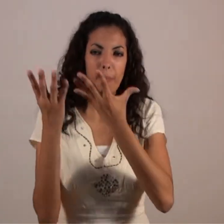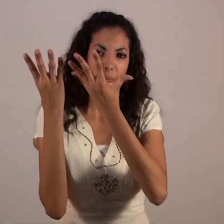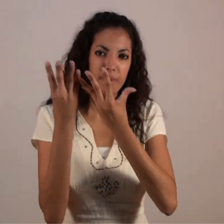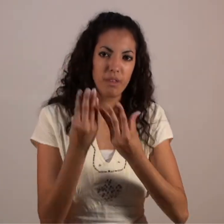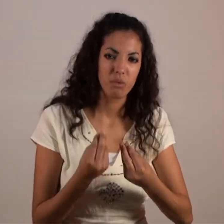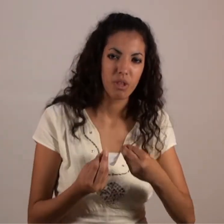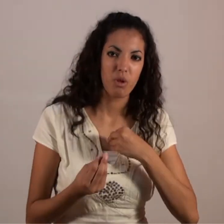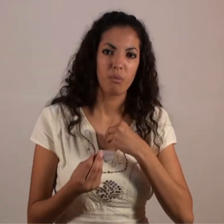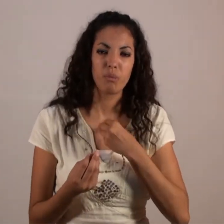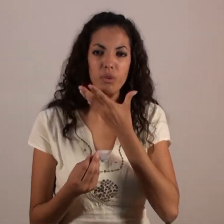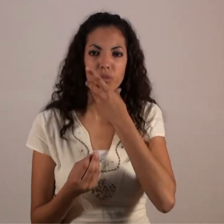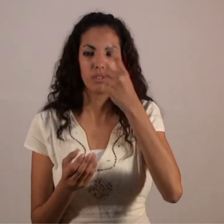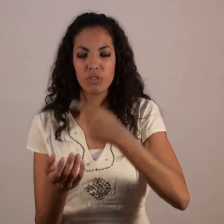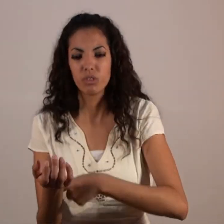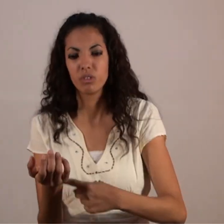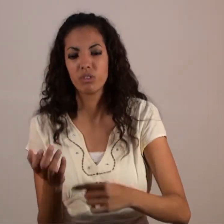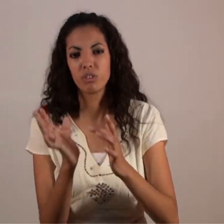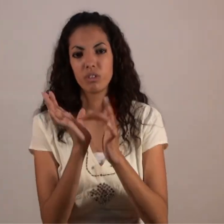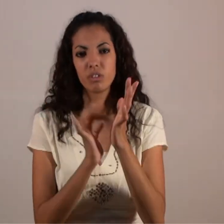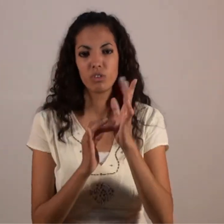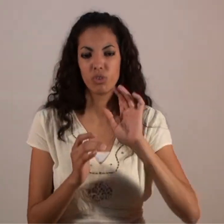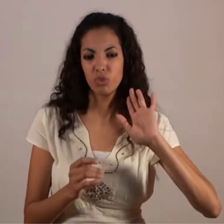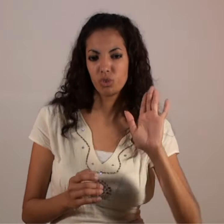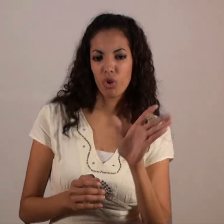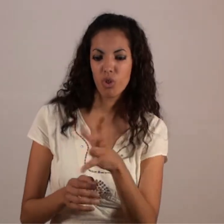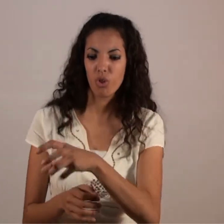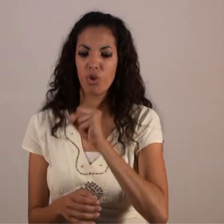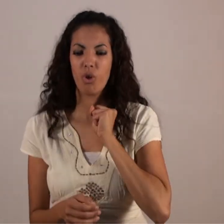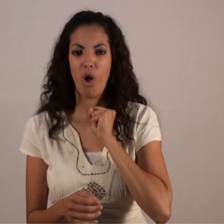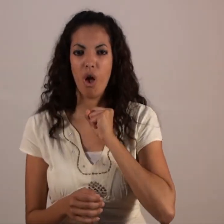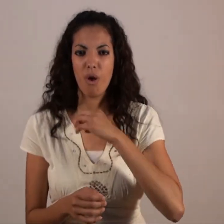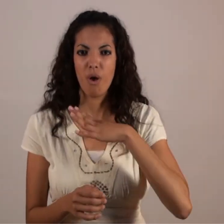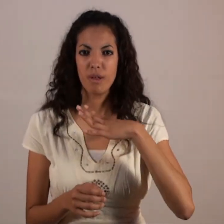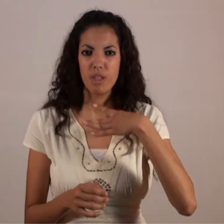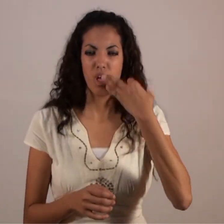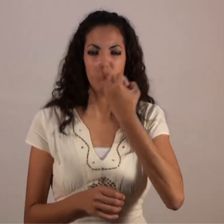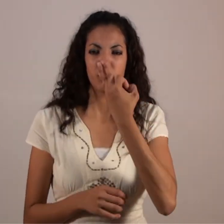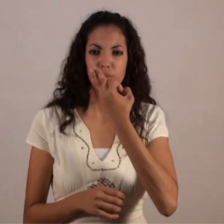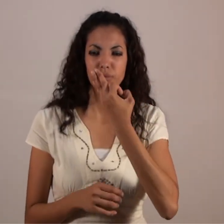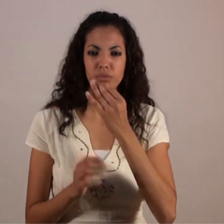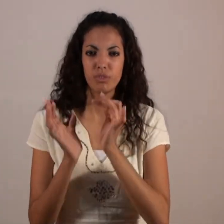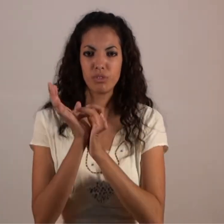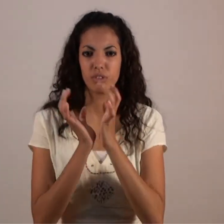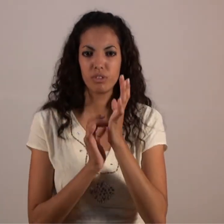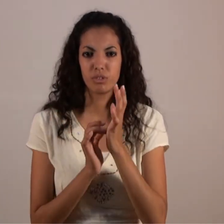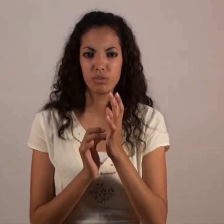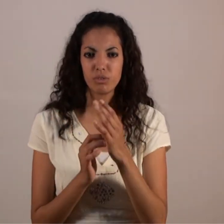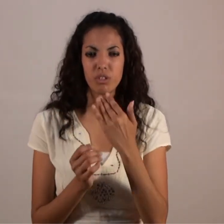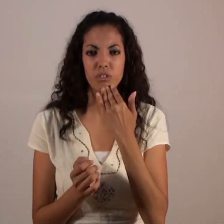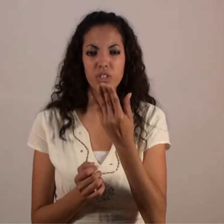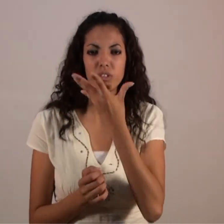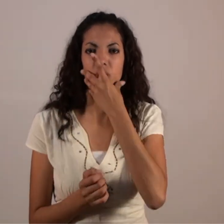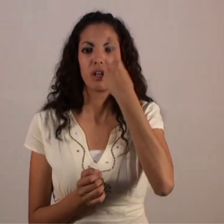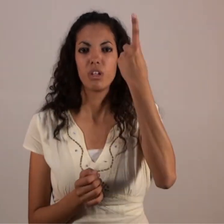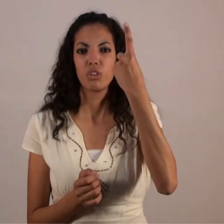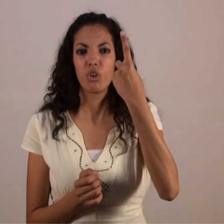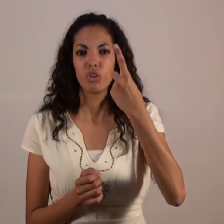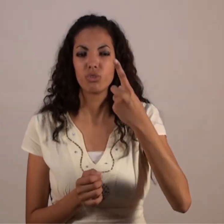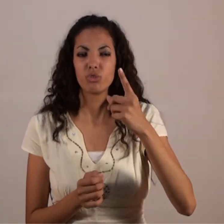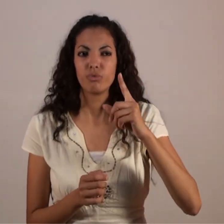encontrar la perfección en Cristo Jesús. Gracias a Dios porque no estamos tratando con imposibilidades. Podemos pedir